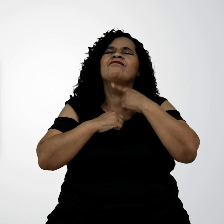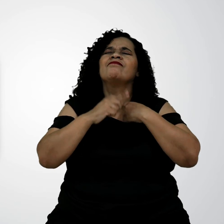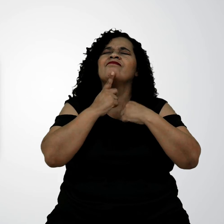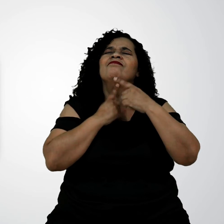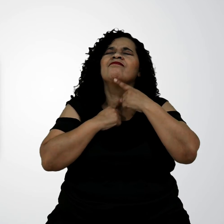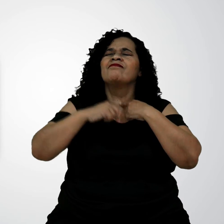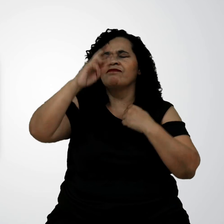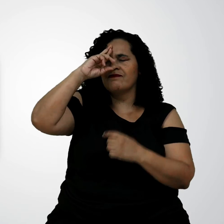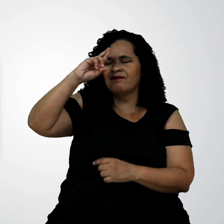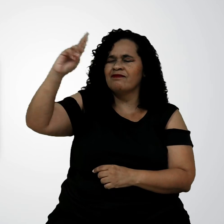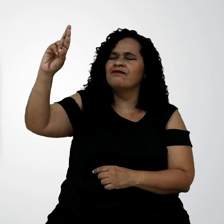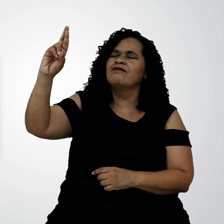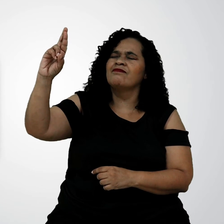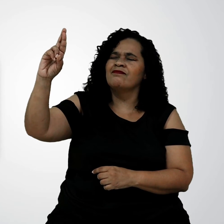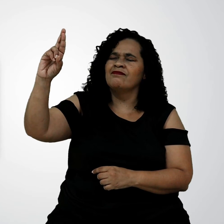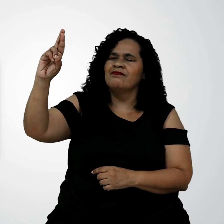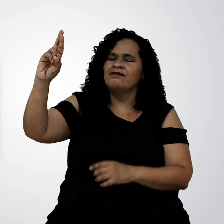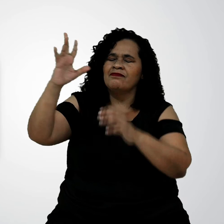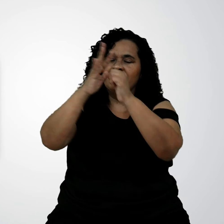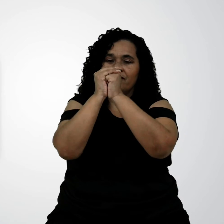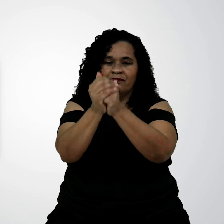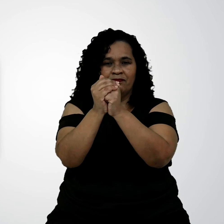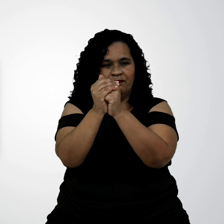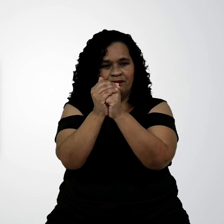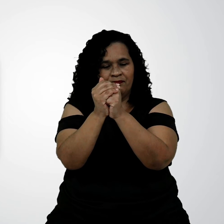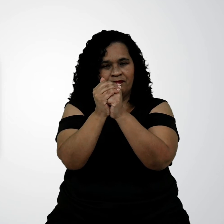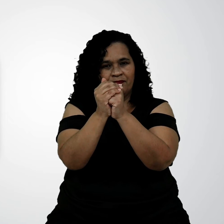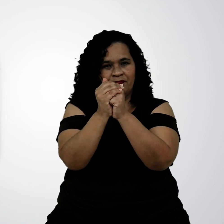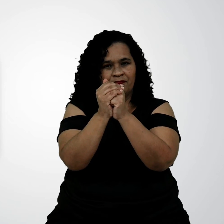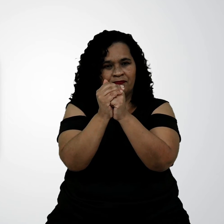Senhor. Amém.